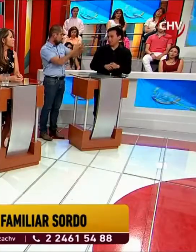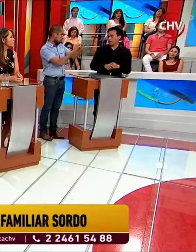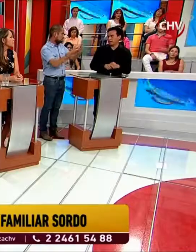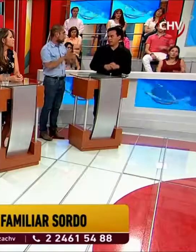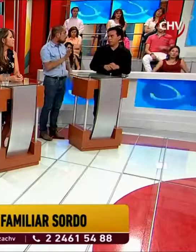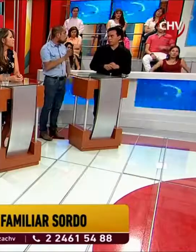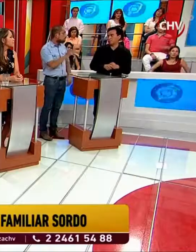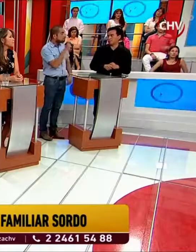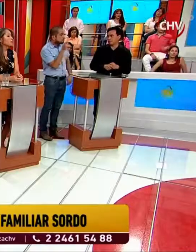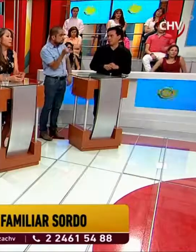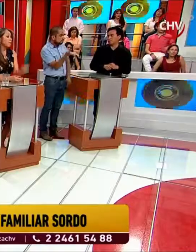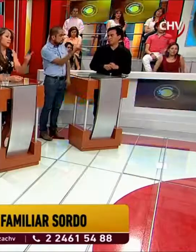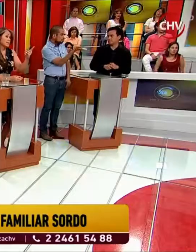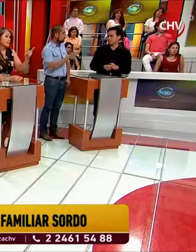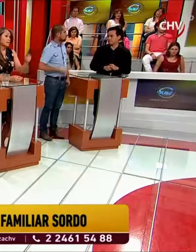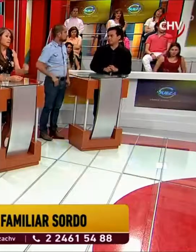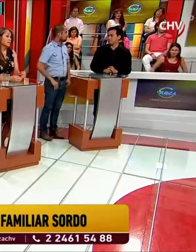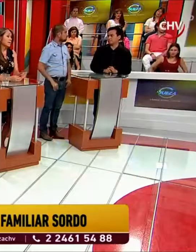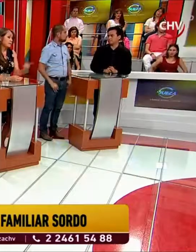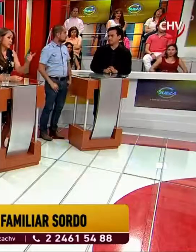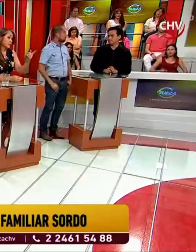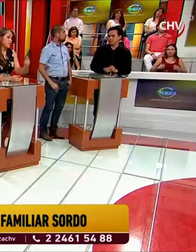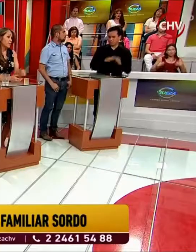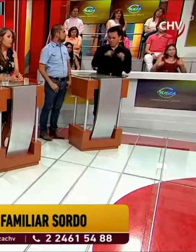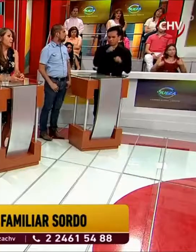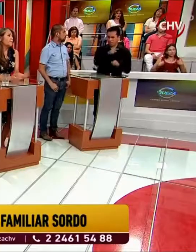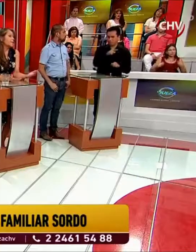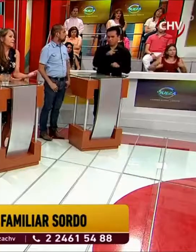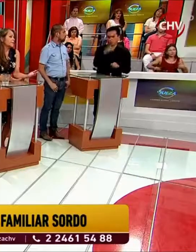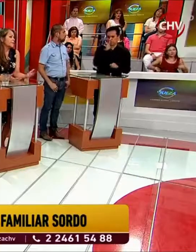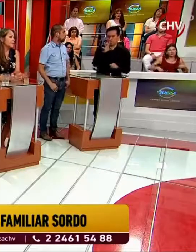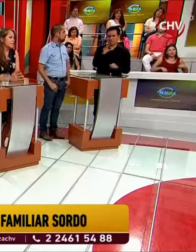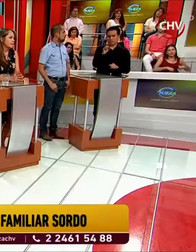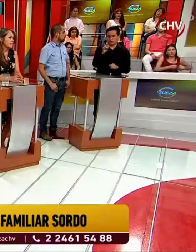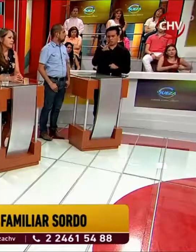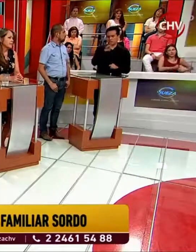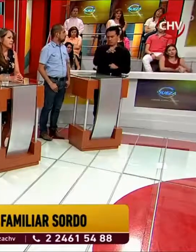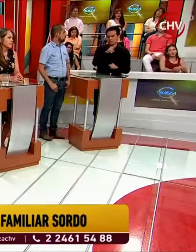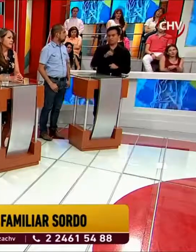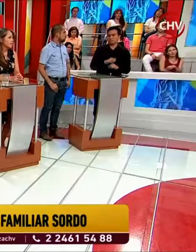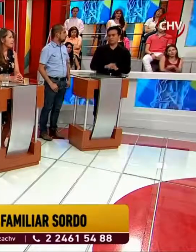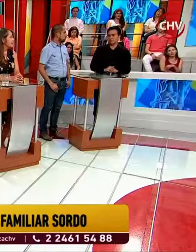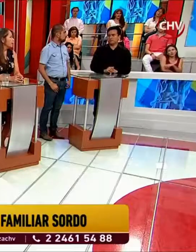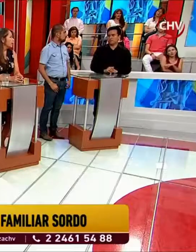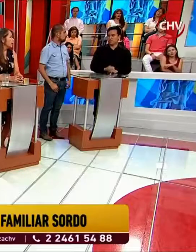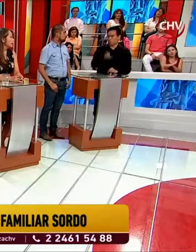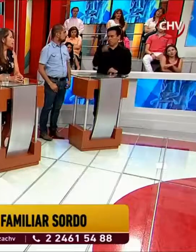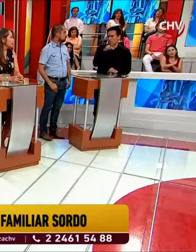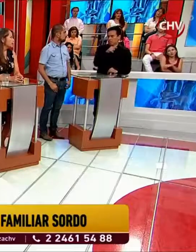no cobre la hermana la pensión. Es esa pensión que es la única que recibe. Es la única.